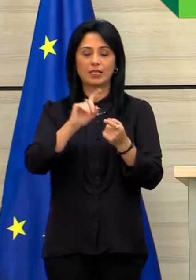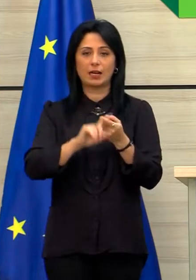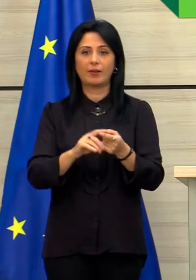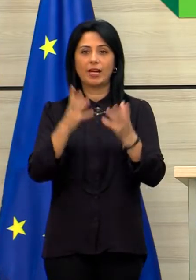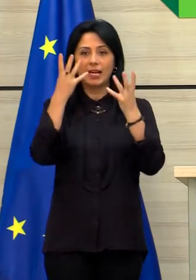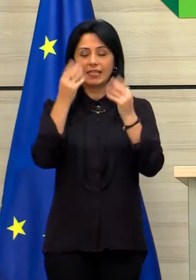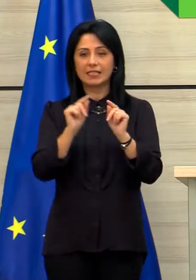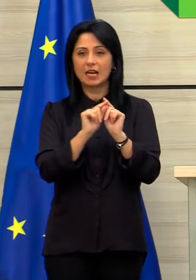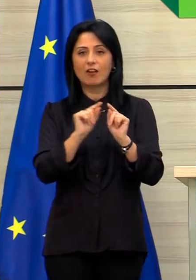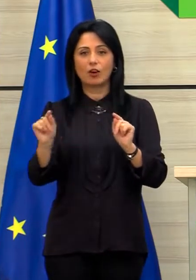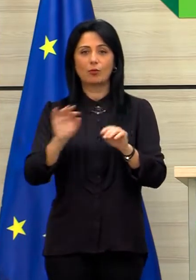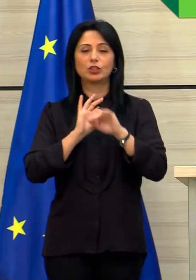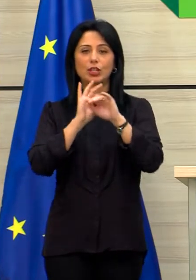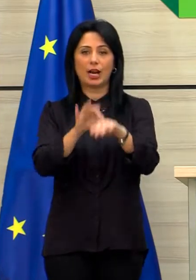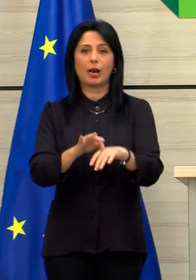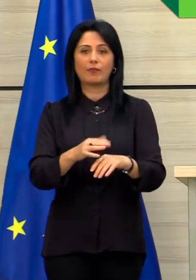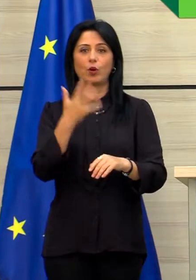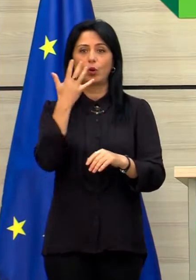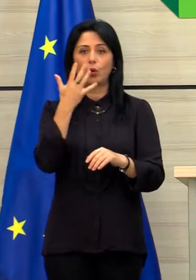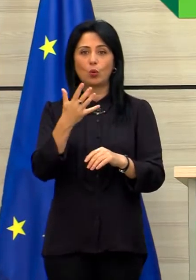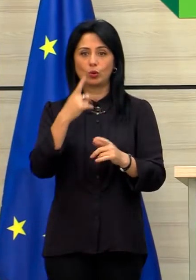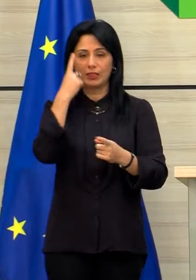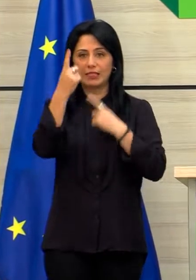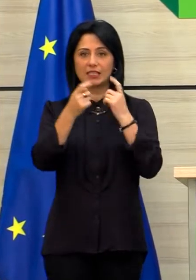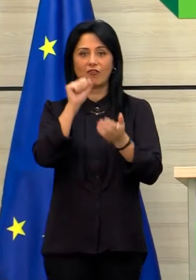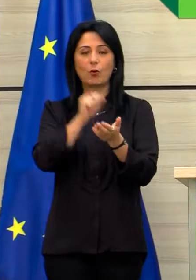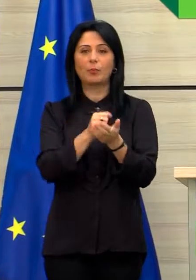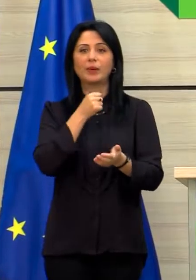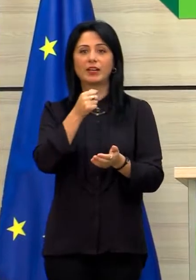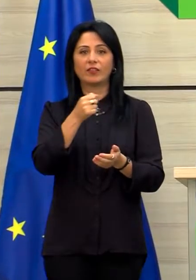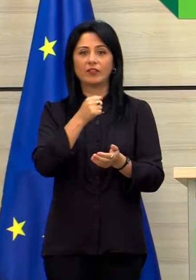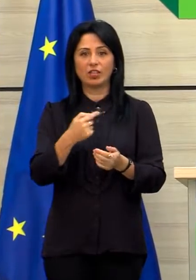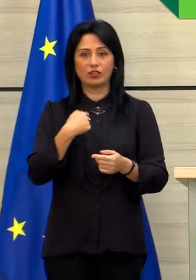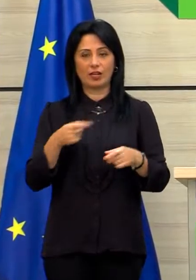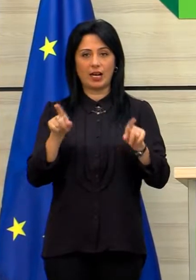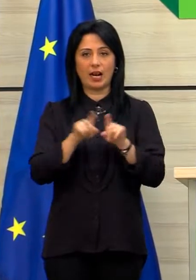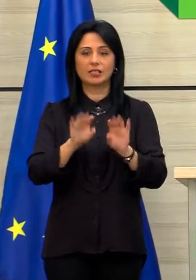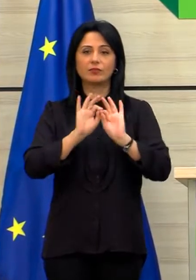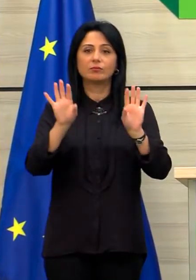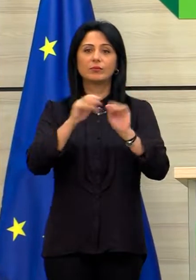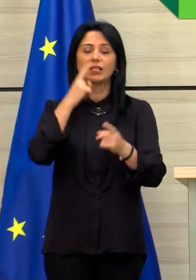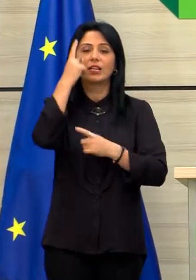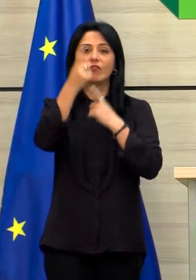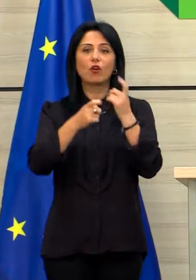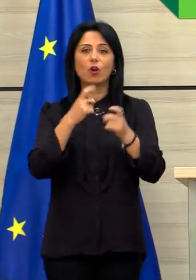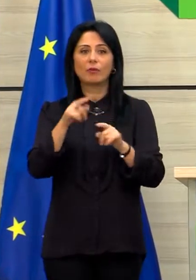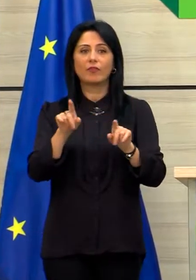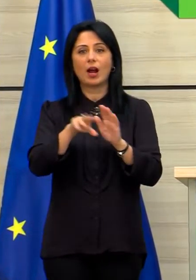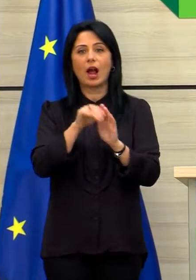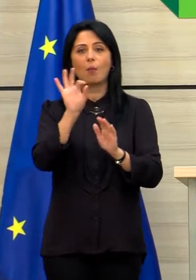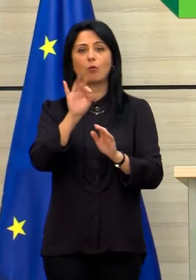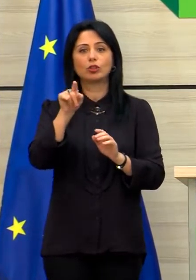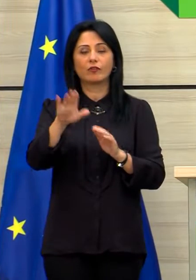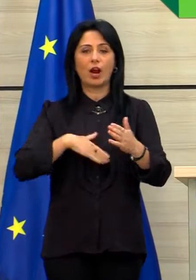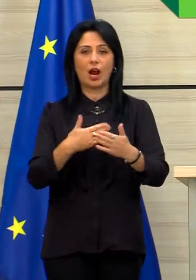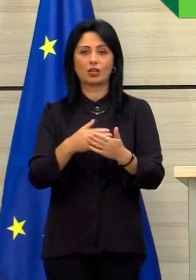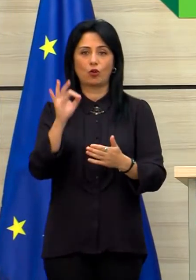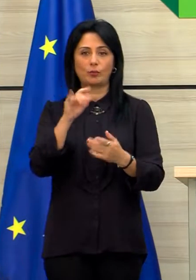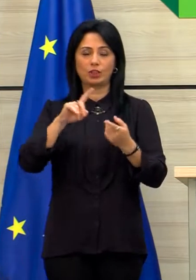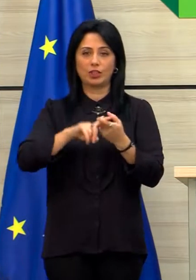დღის განმავლობაში გამართება 5 საინფორმაციო ბრიფინგი და ჩვენ ასევე მოგაწოდებთ ინფორმაციას ამ მომრჩეველთა